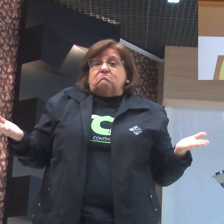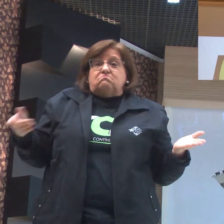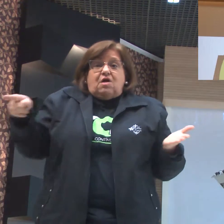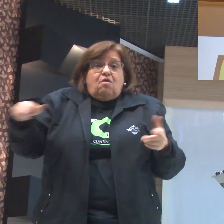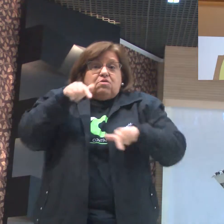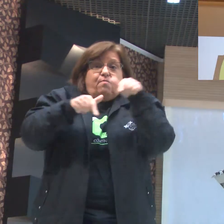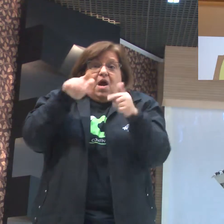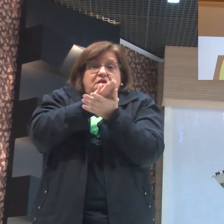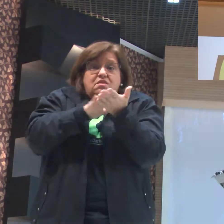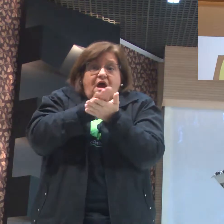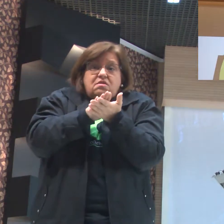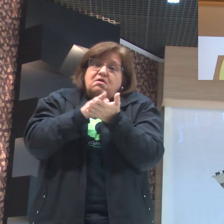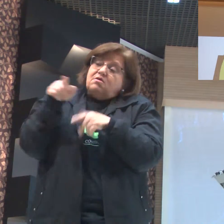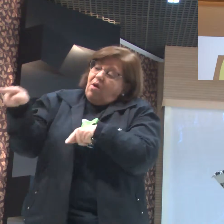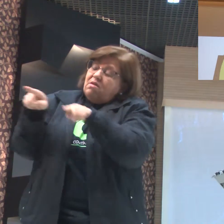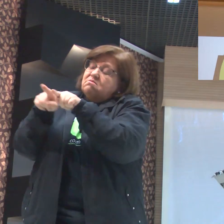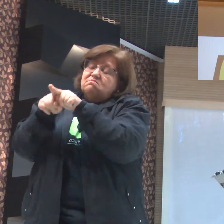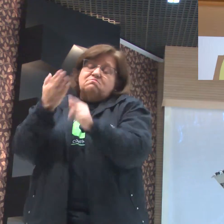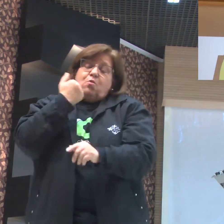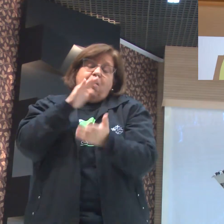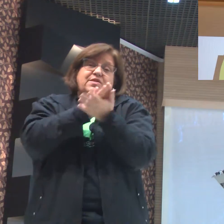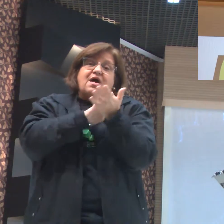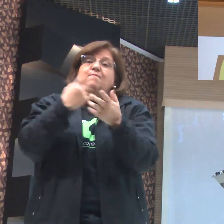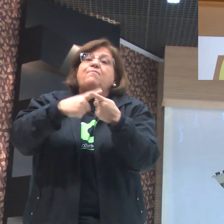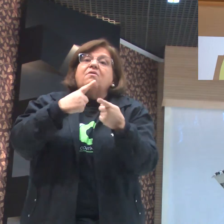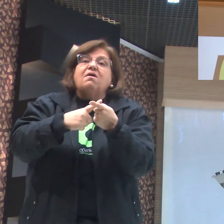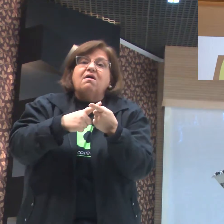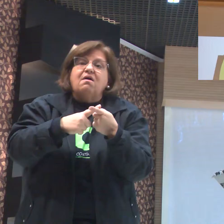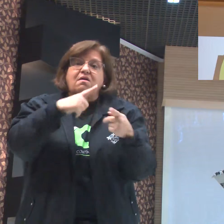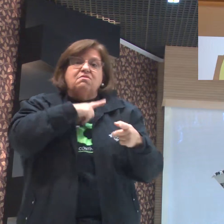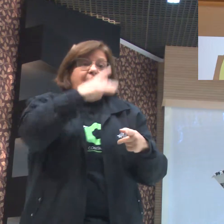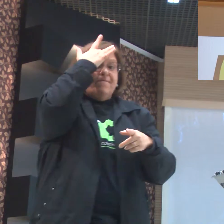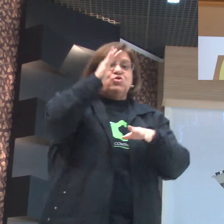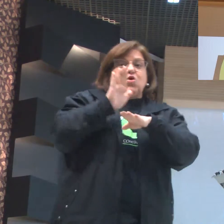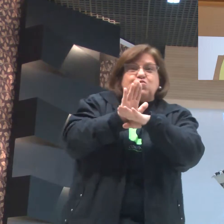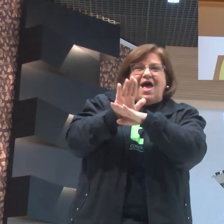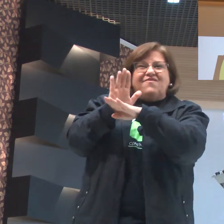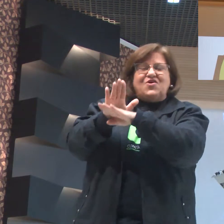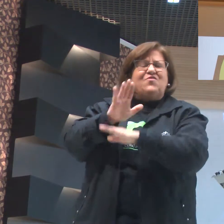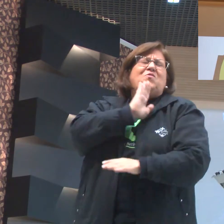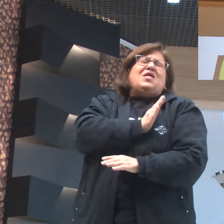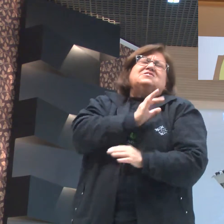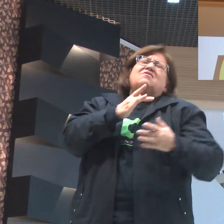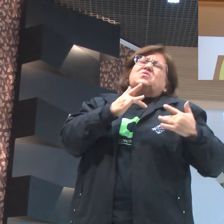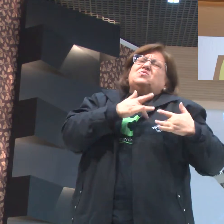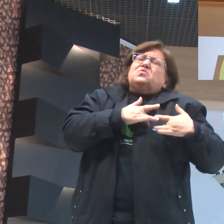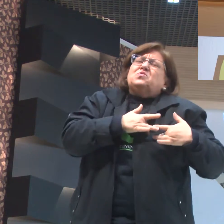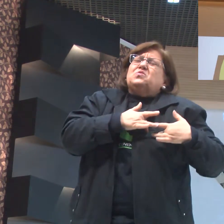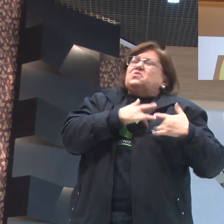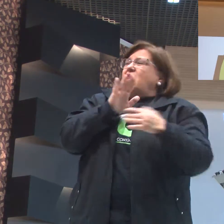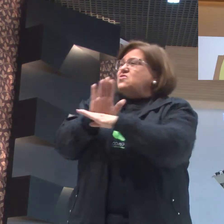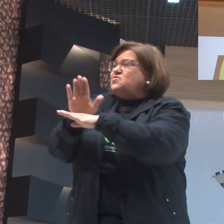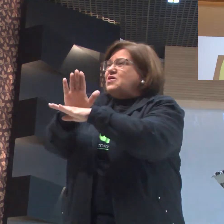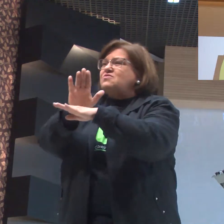Isso indica que tinha muita gente se encostando e usando da boa fé das pessoas